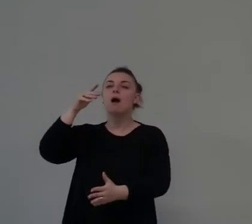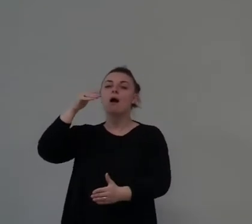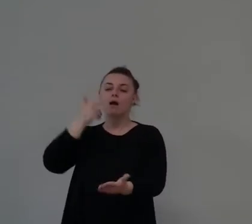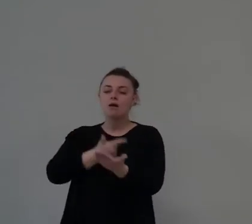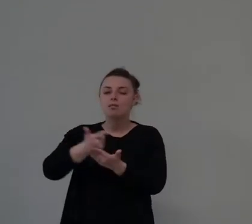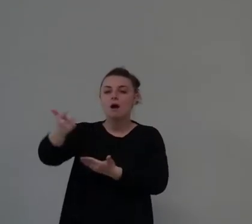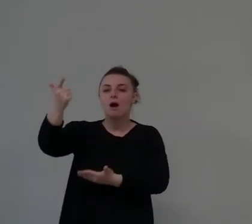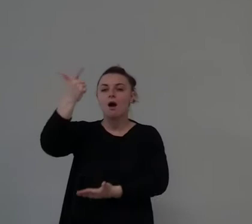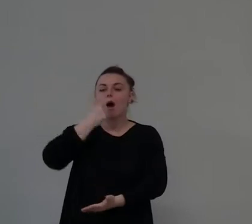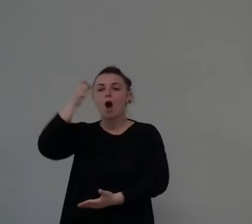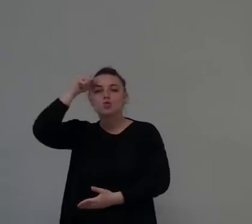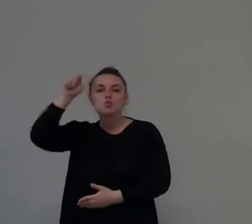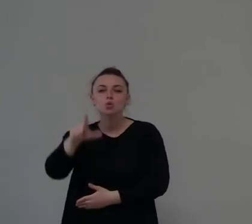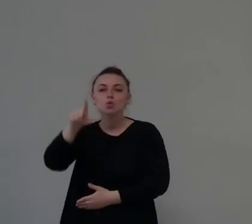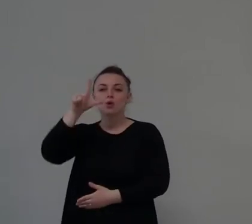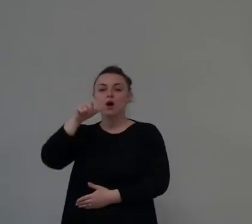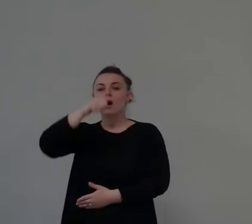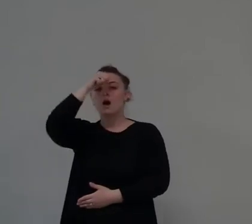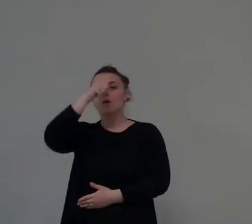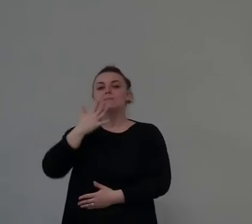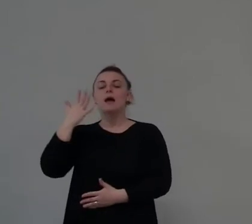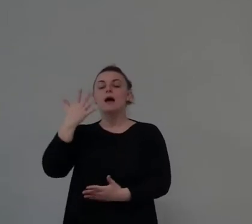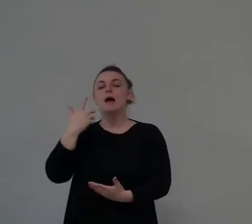e in ogni razza.